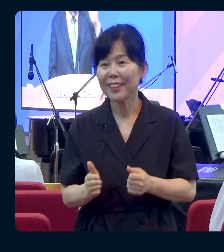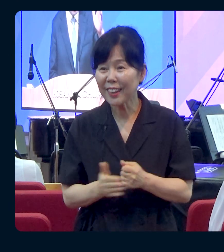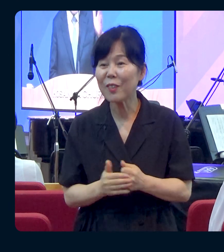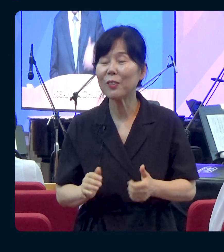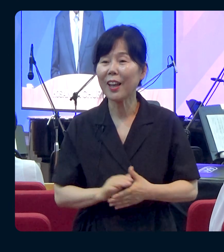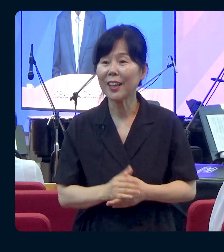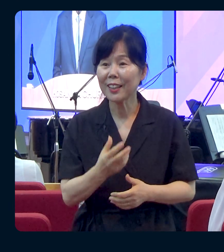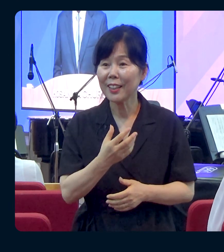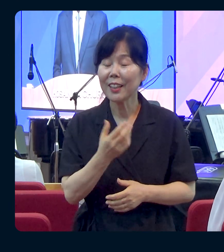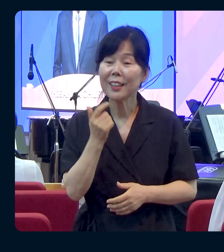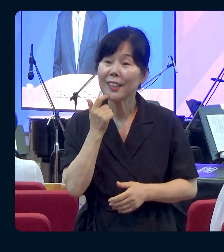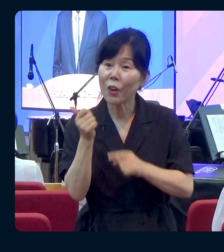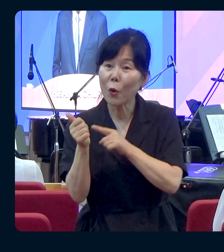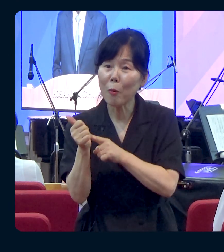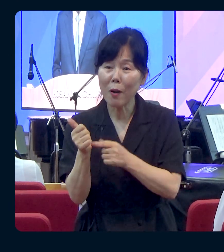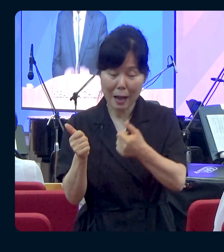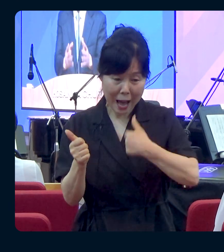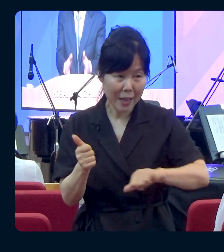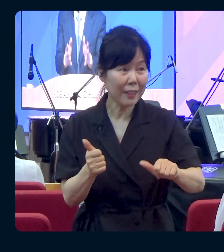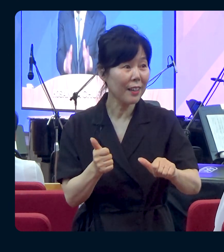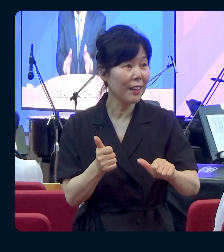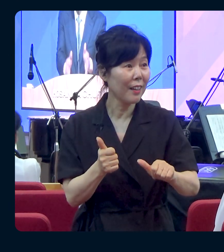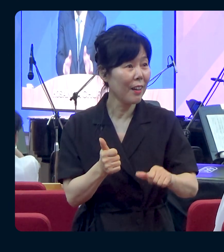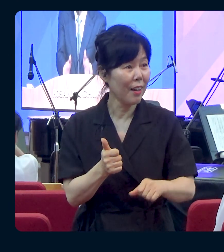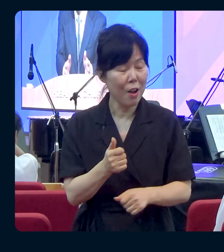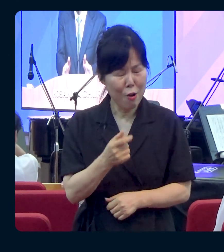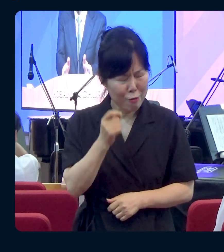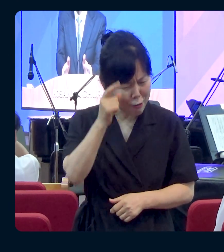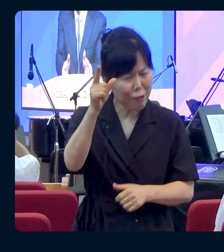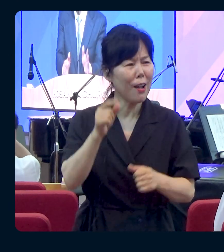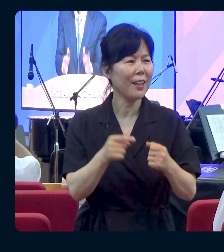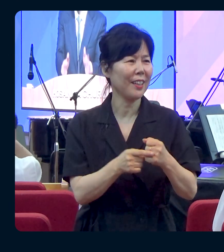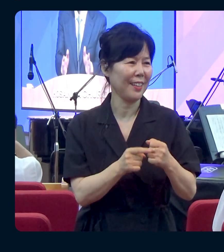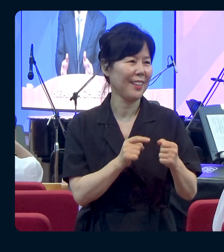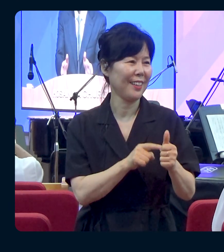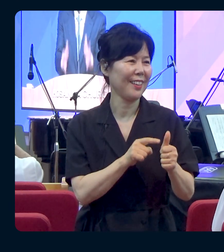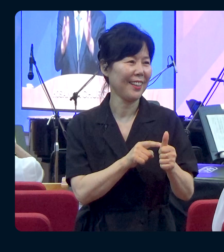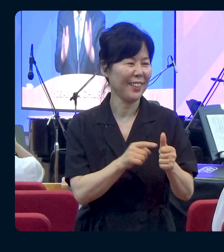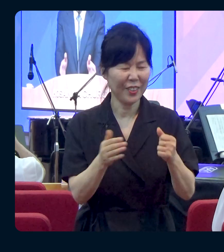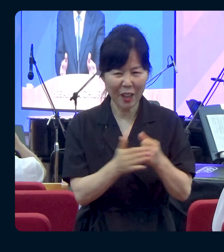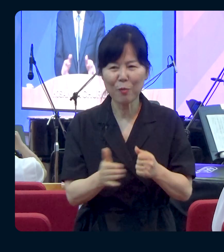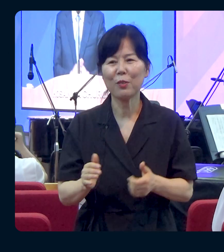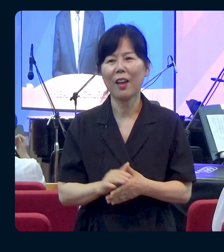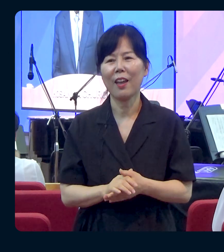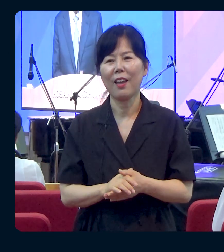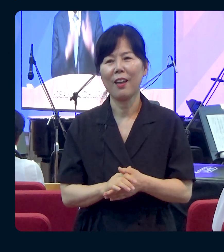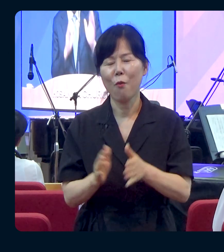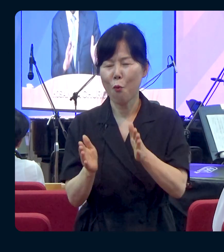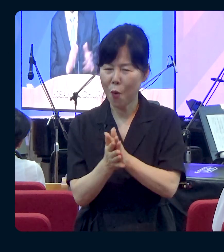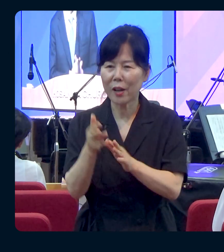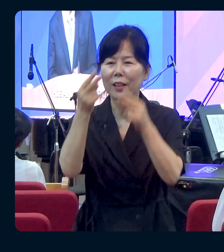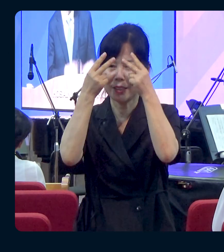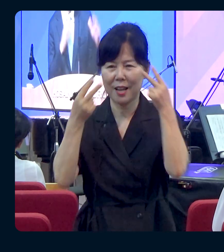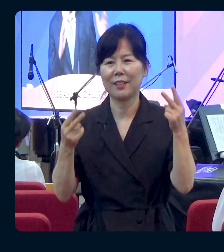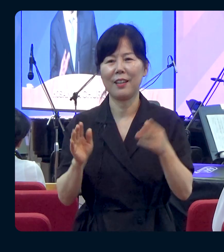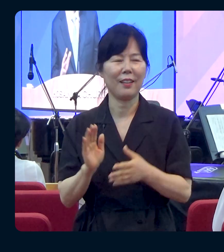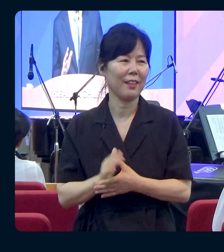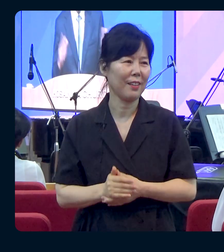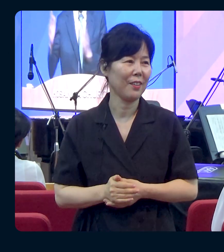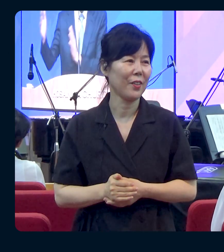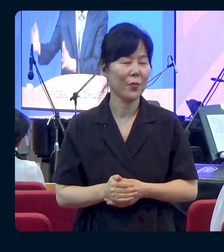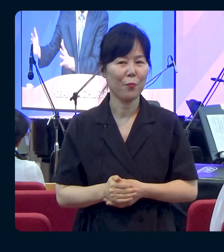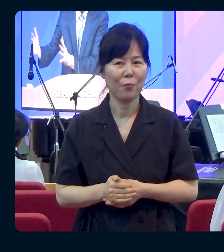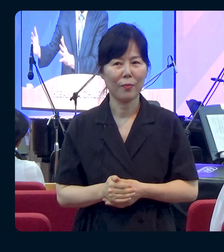많이 하는 말 그대로 야곱은요, 아들 잘 둬서 이렇게 호강을 한 거예요. 아들 잘 둬서 이렇게 호강을 했다. 그러니까